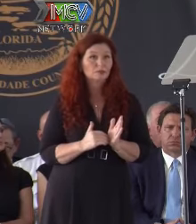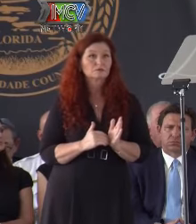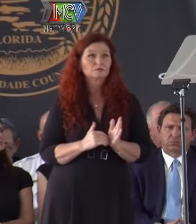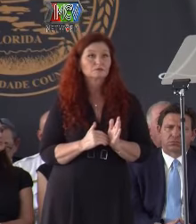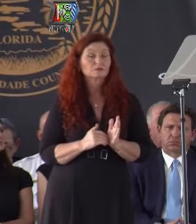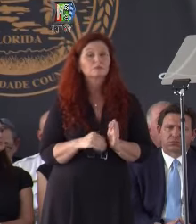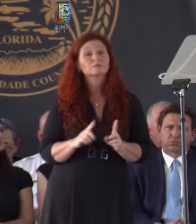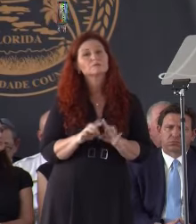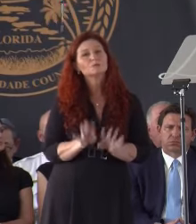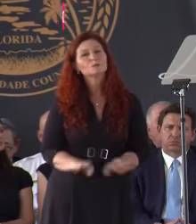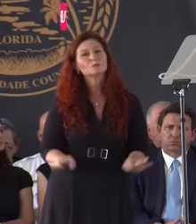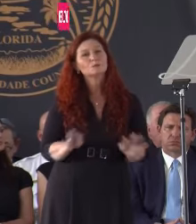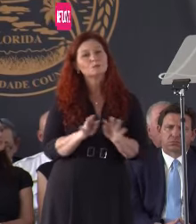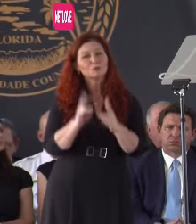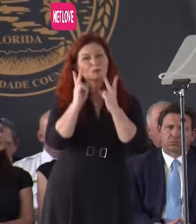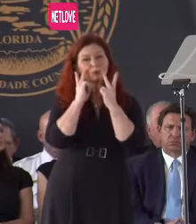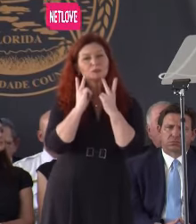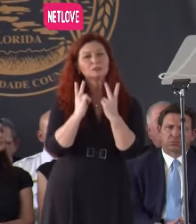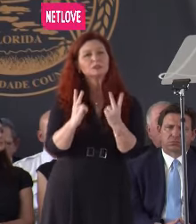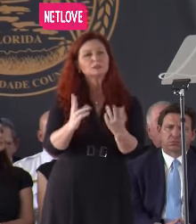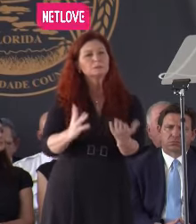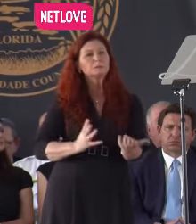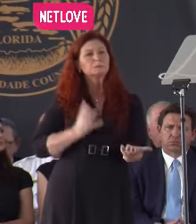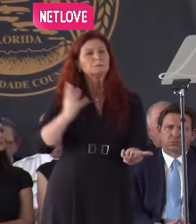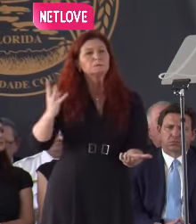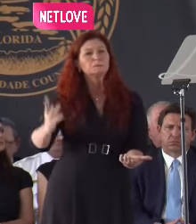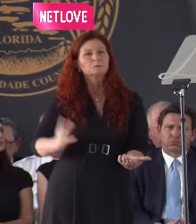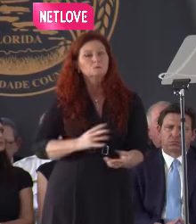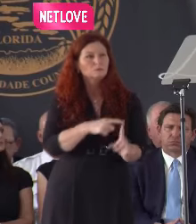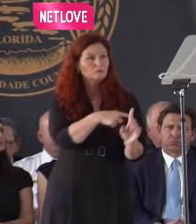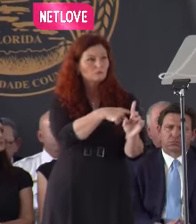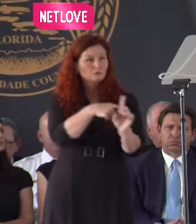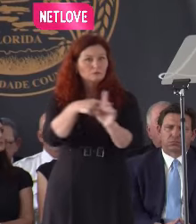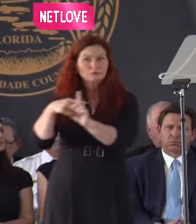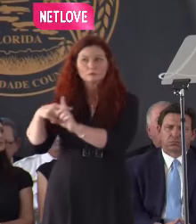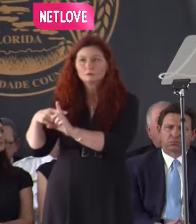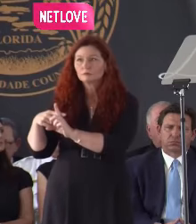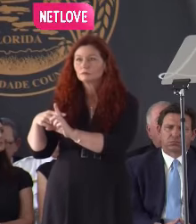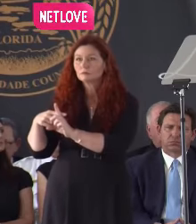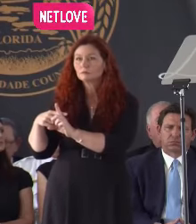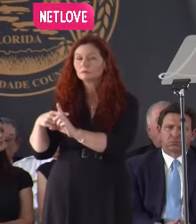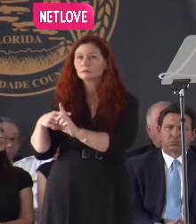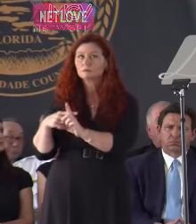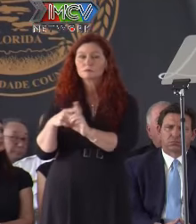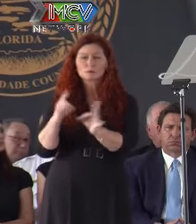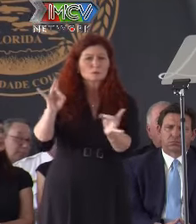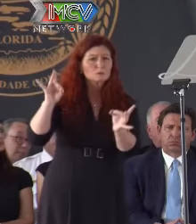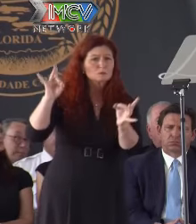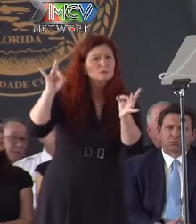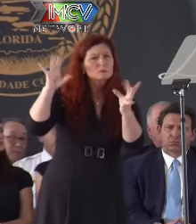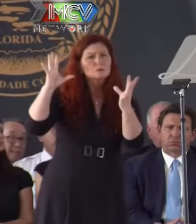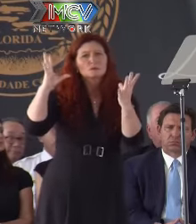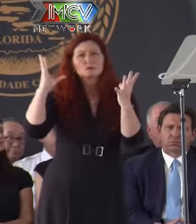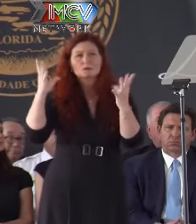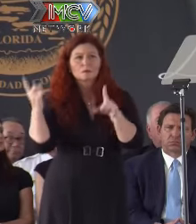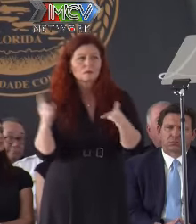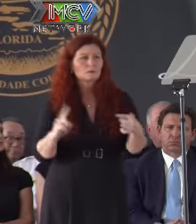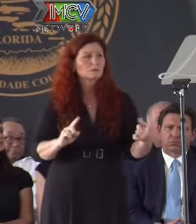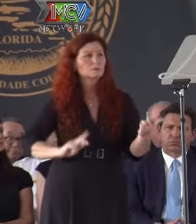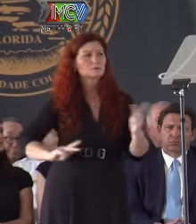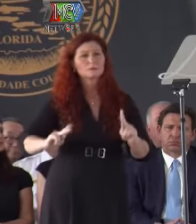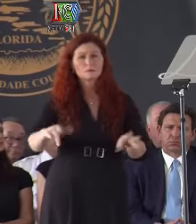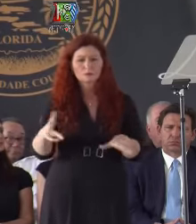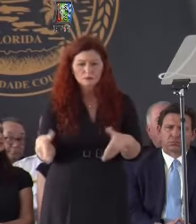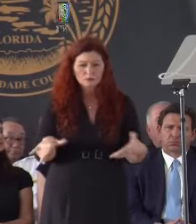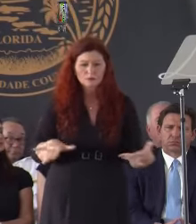sự chia sẻ đến tất cả những gia đình nạn nhân có mặt hiện tại. Các quan chức thành phố và giáo sĩ đều đứng lên để thể hiện tình đoàn kết